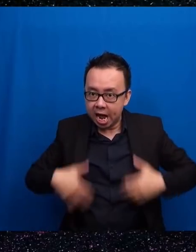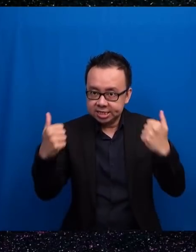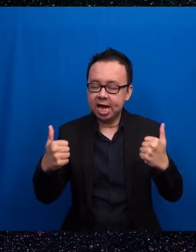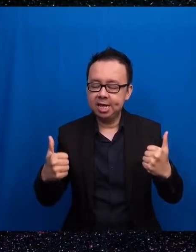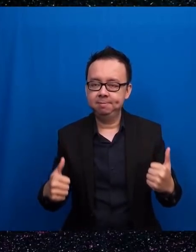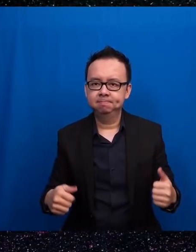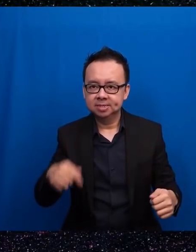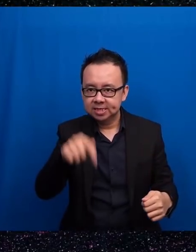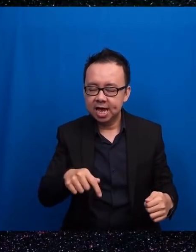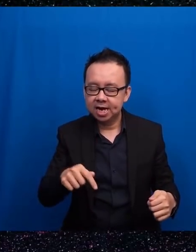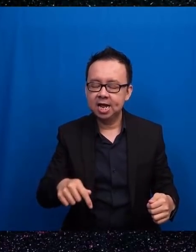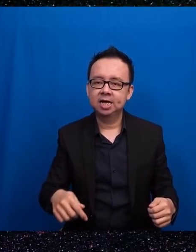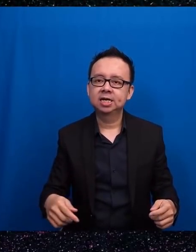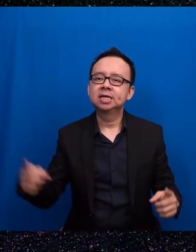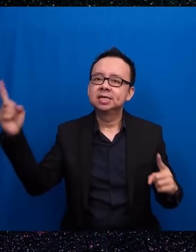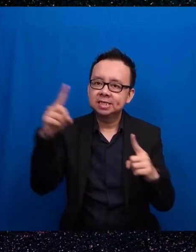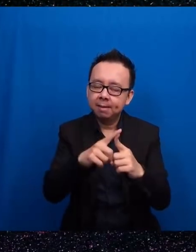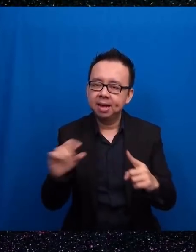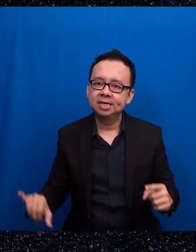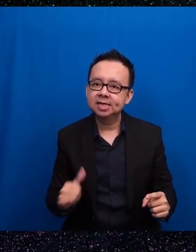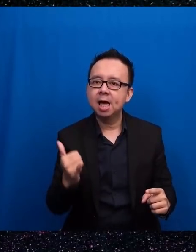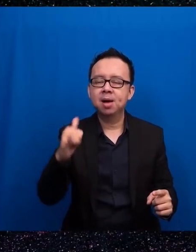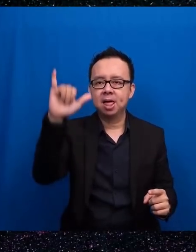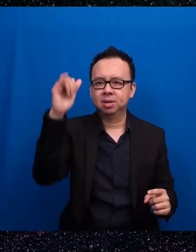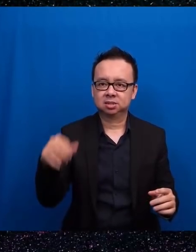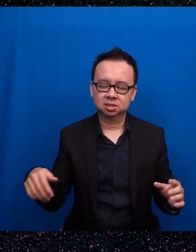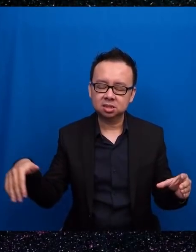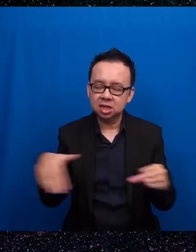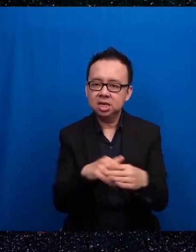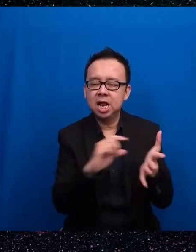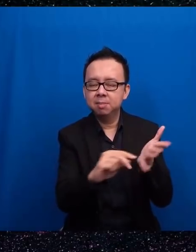menyertaimu sekarang sampai selama-lamanya.